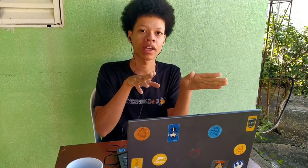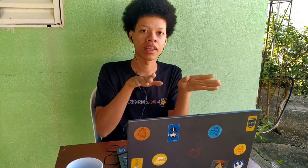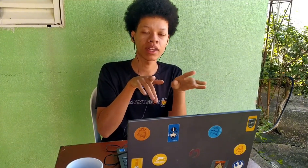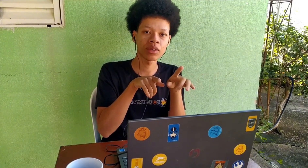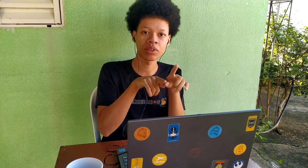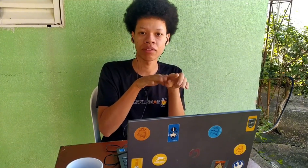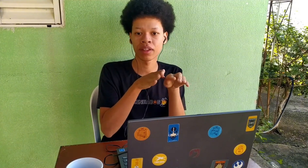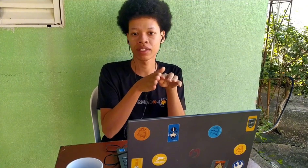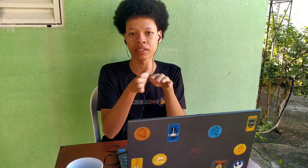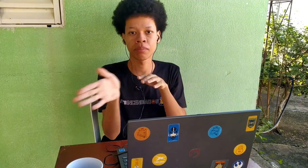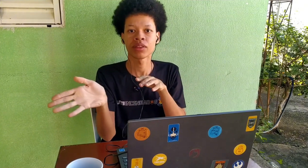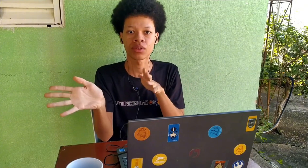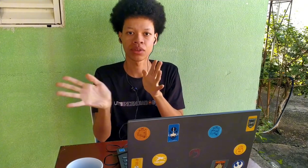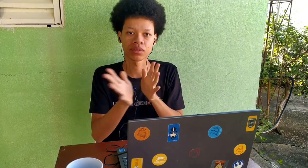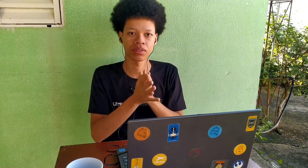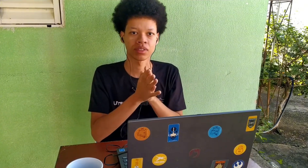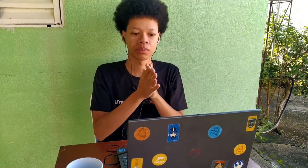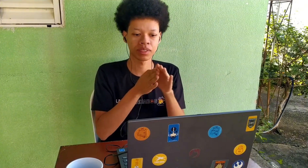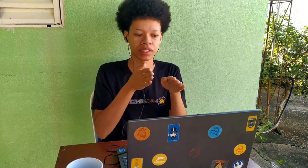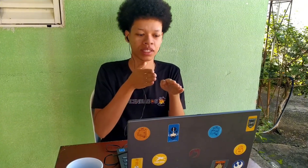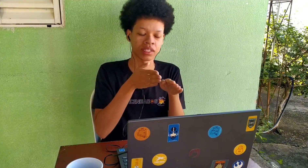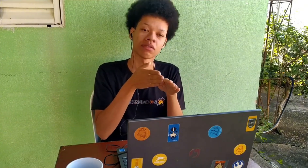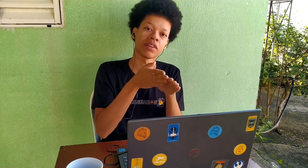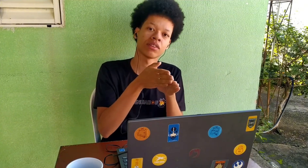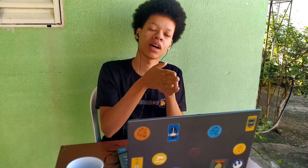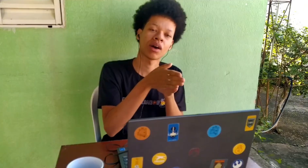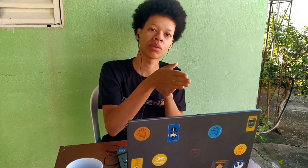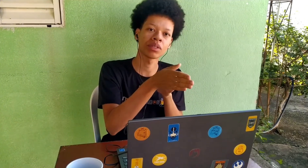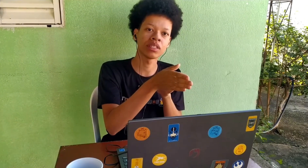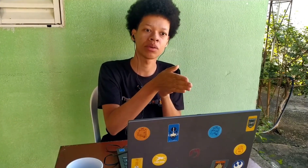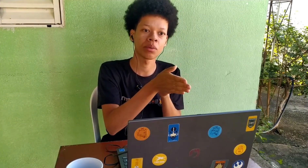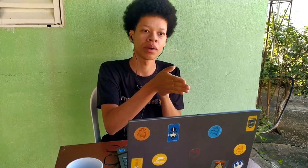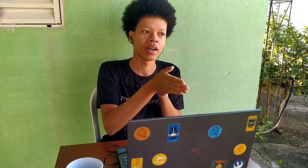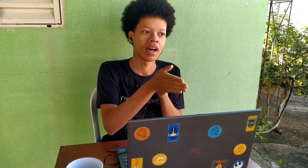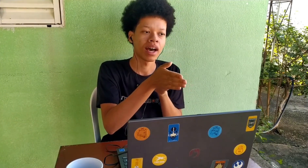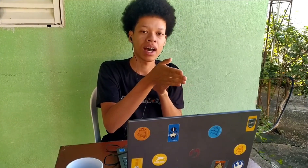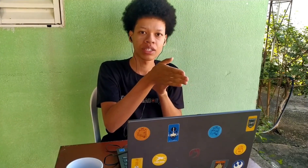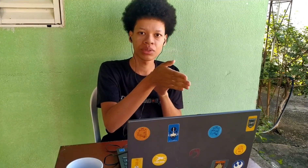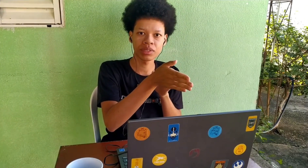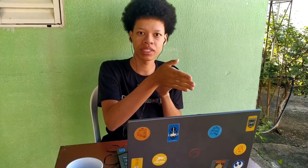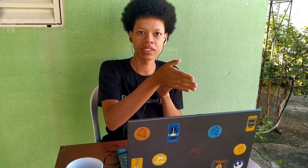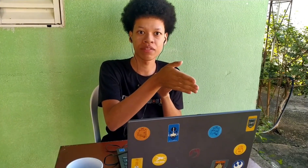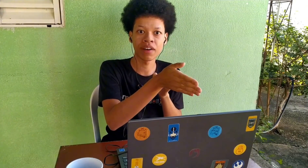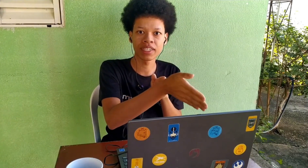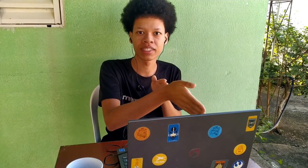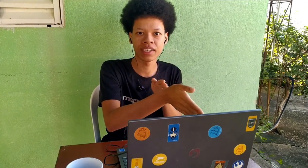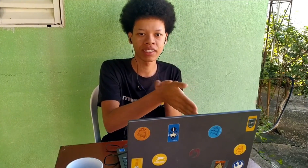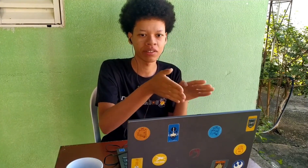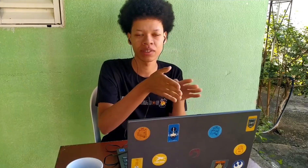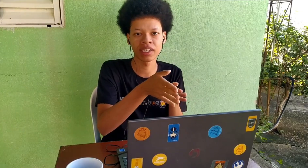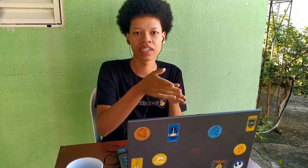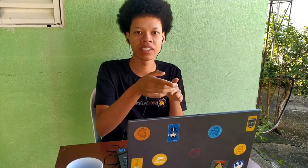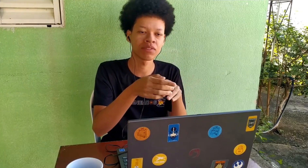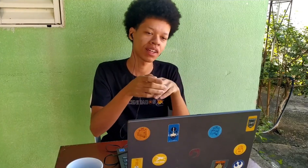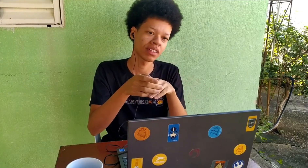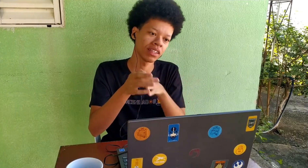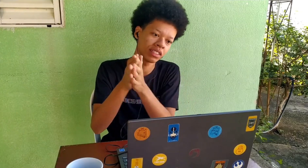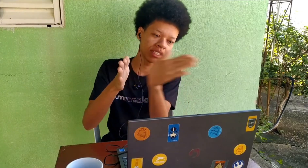aquarela e eu tá falando petróleo. Tipo assim, ele tá falando algo que eu acho que vai ser e na verdade ele